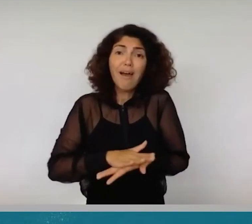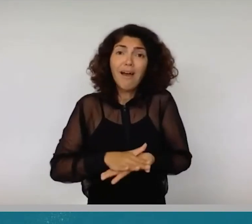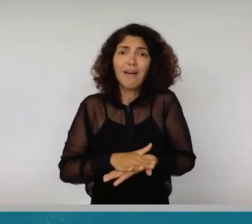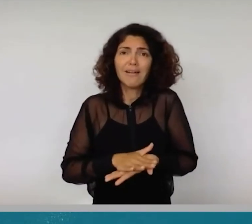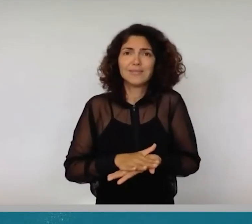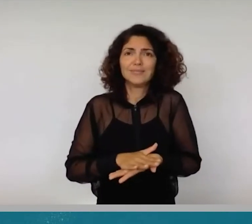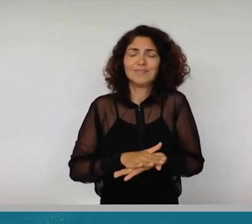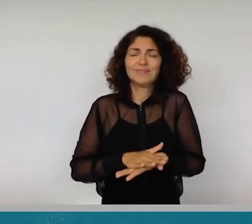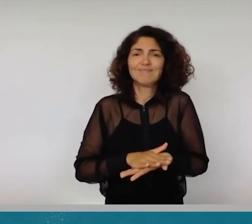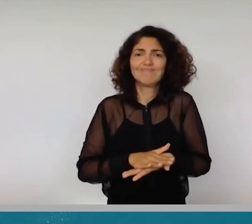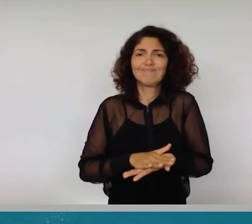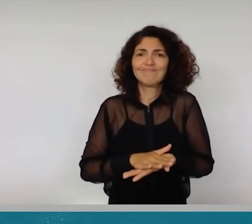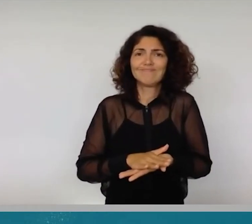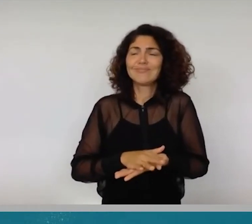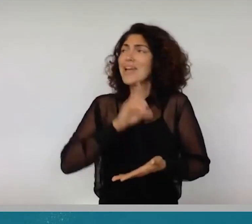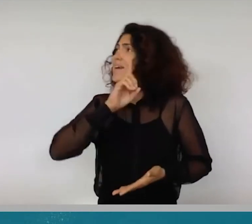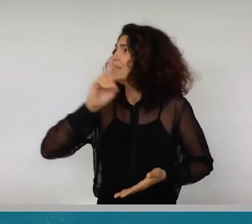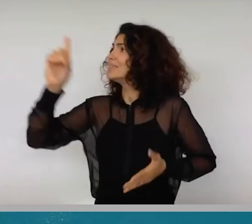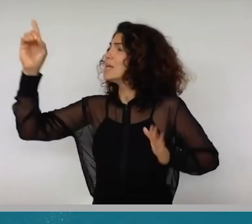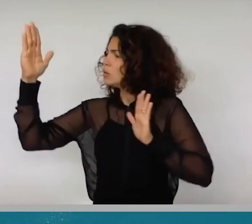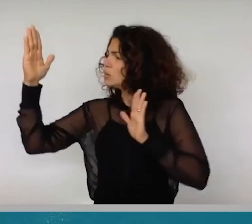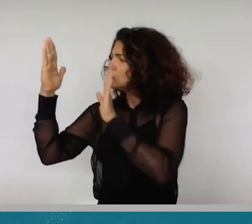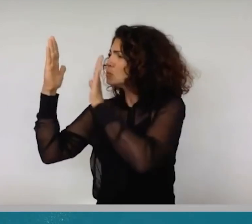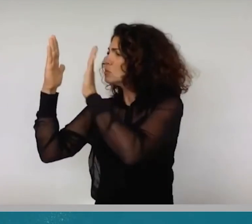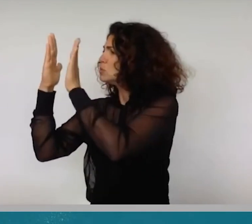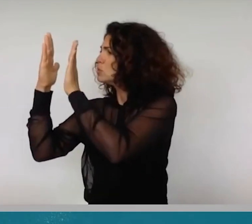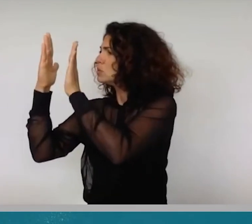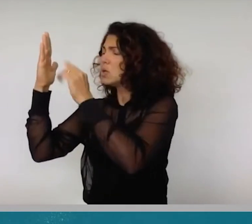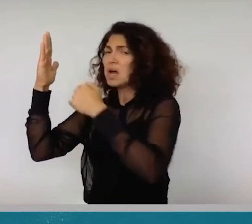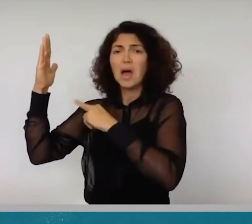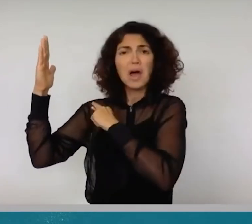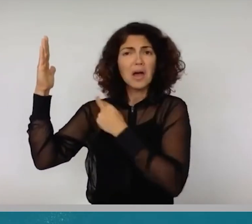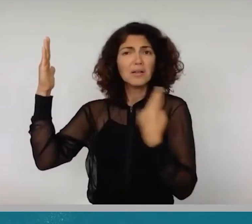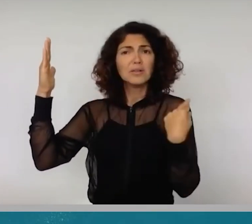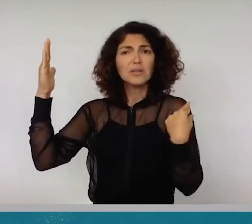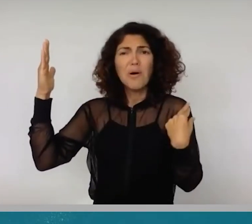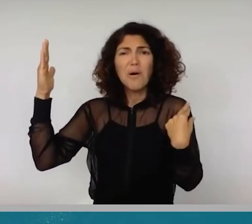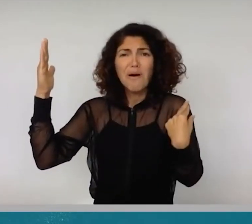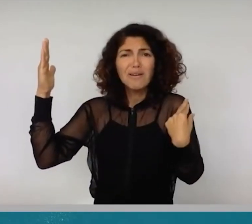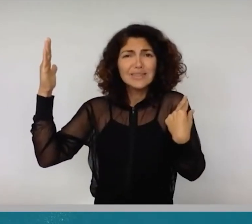Deus, ele é tão arrogante. Já percebeu isso ou não?